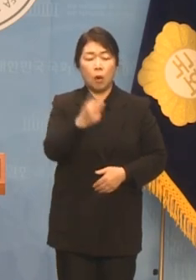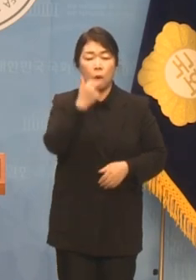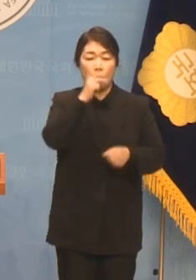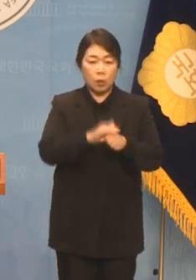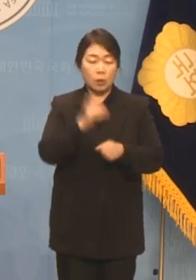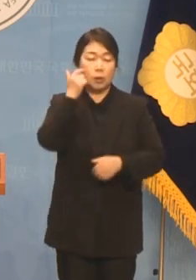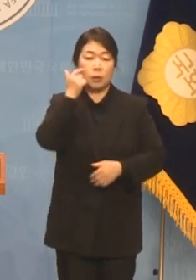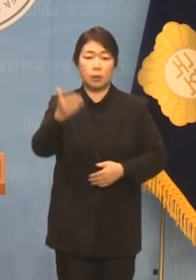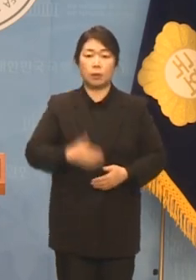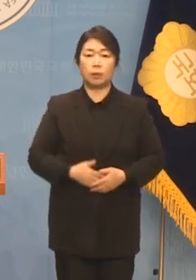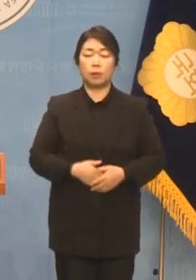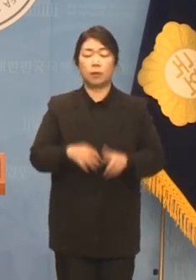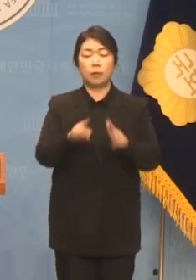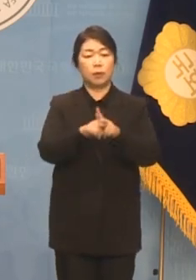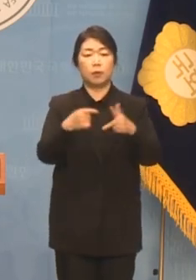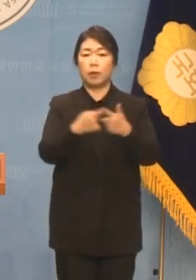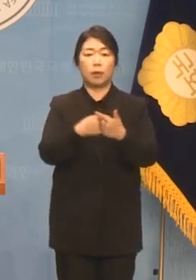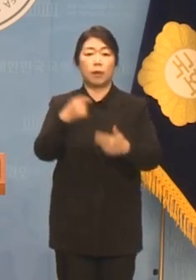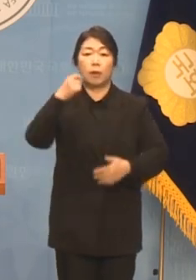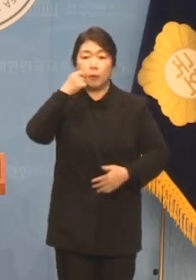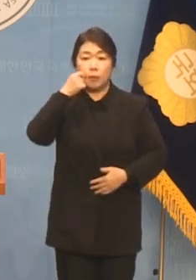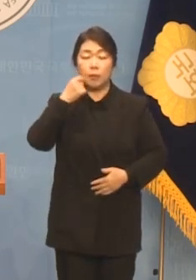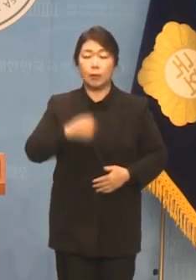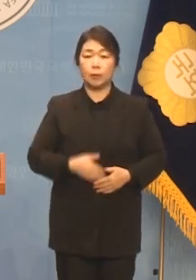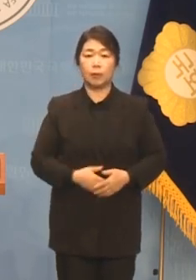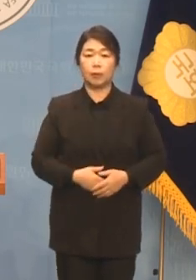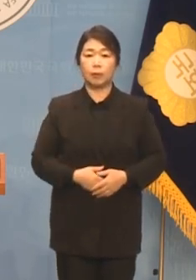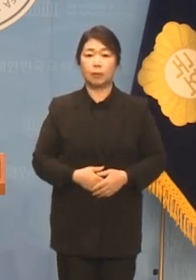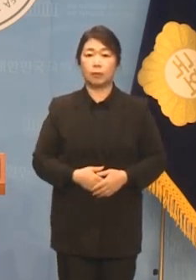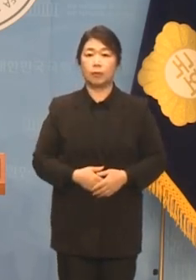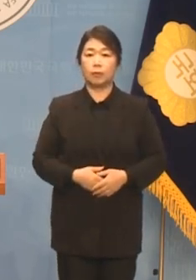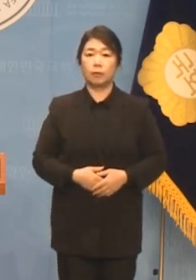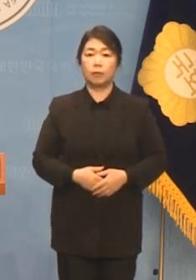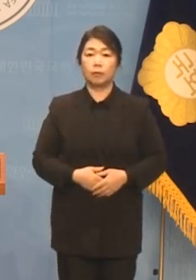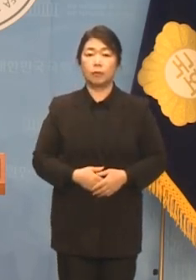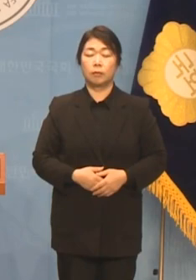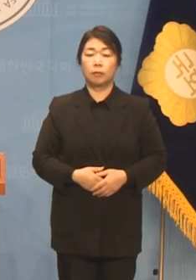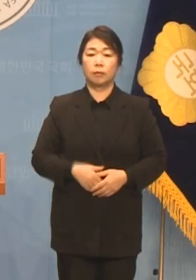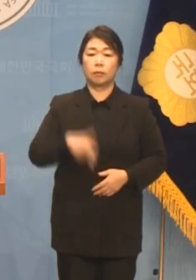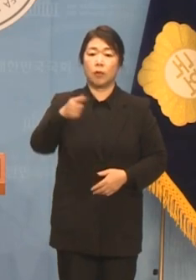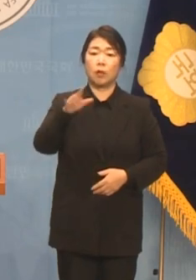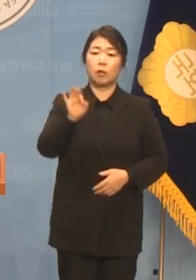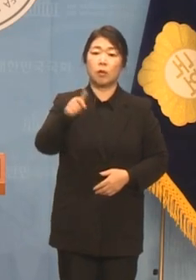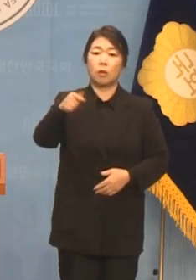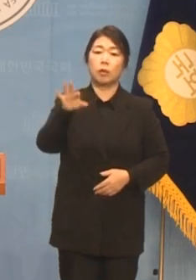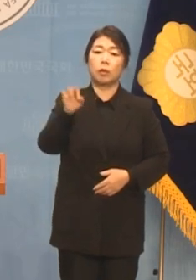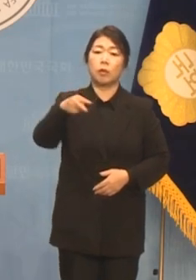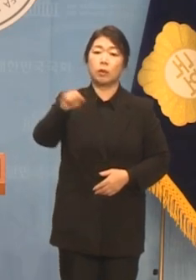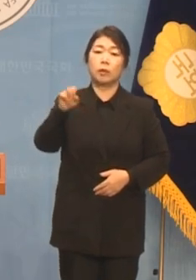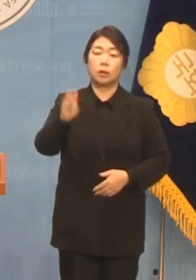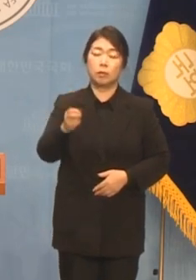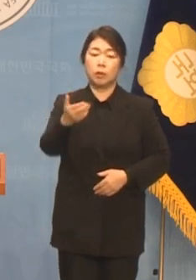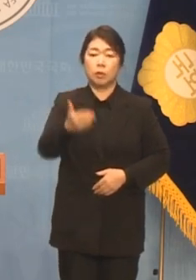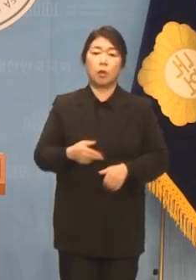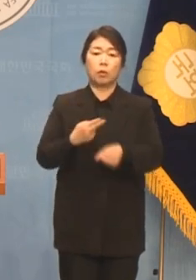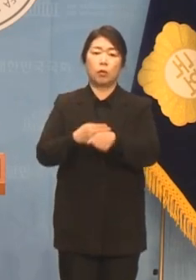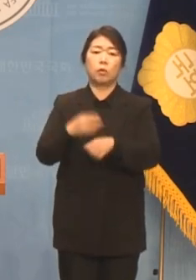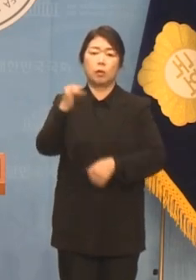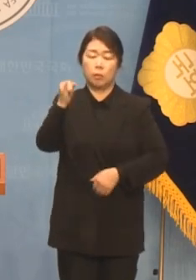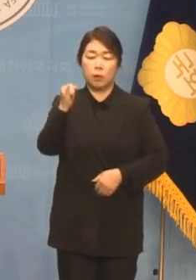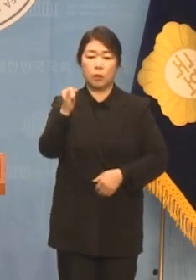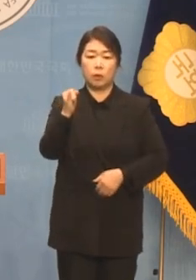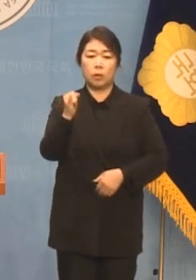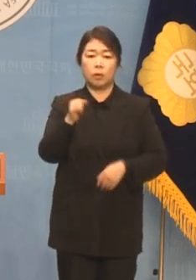억울한지 이해되지 않습니다 정경심 전 교수님이 사모펀드